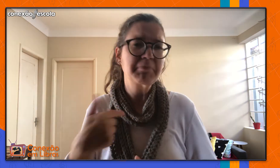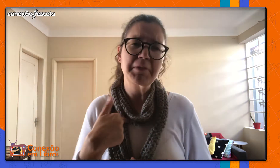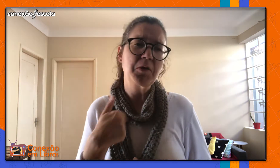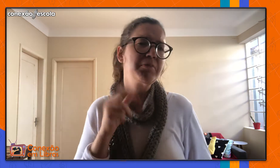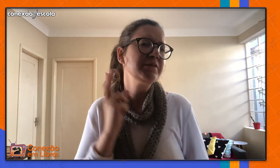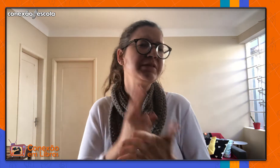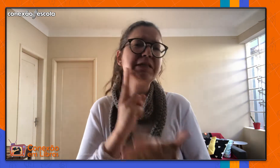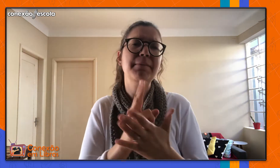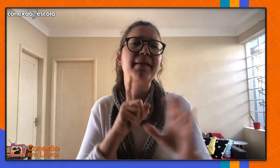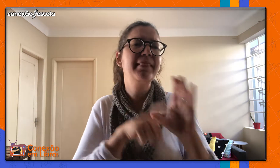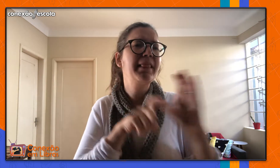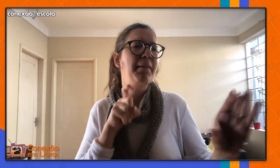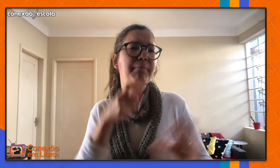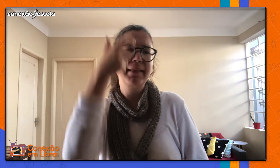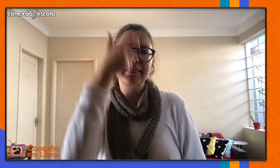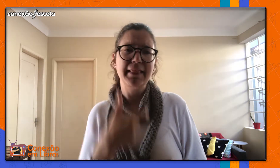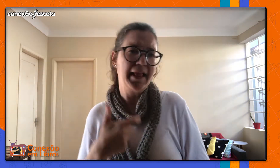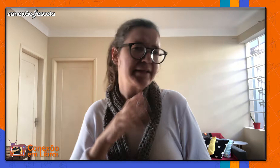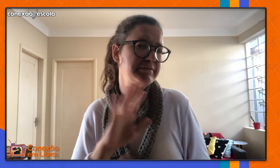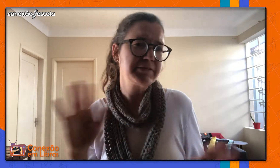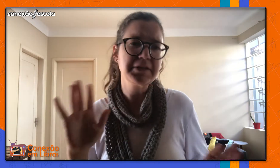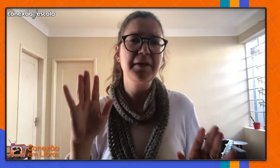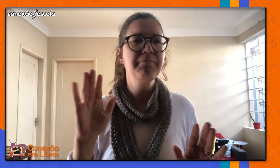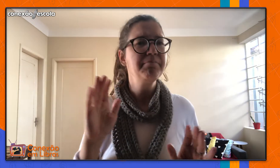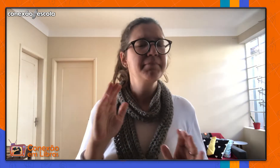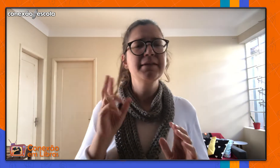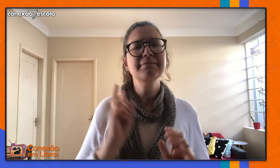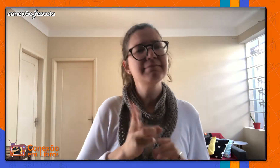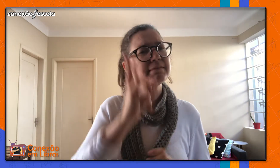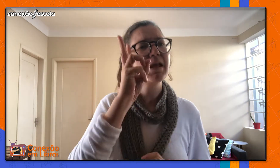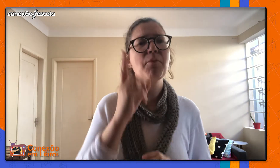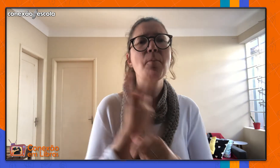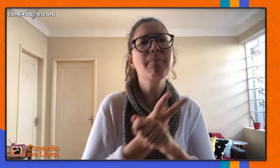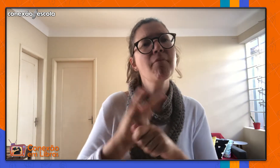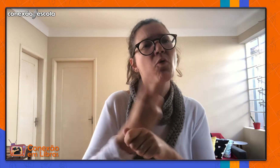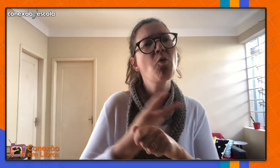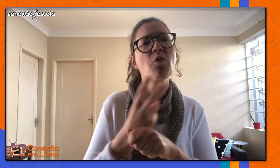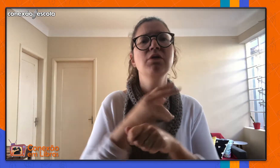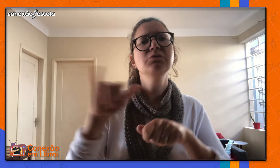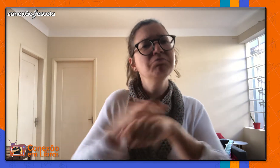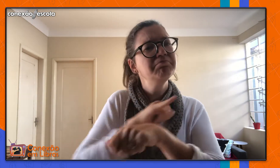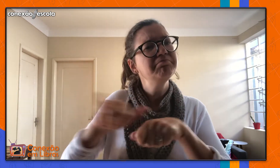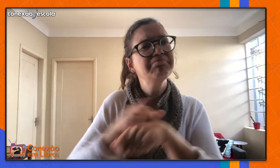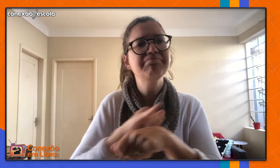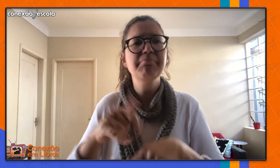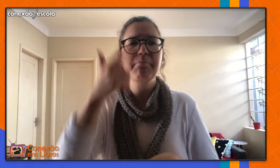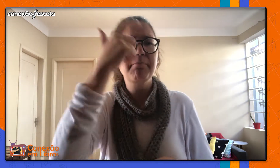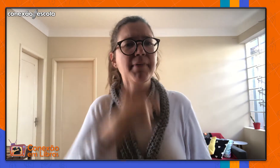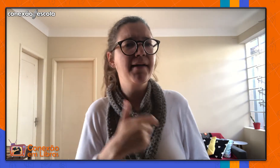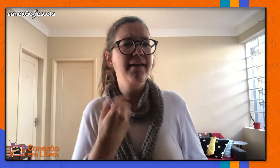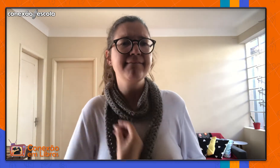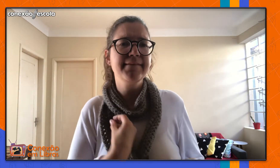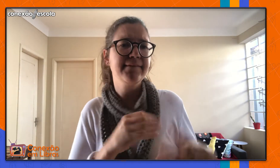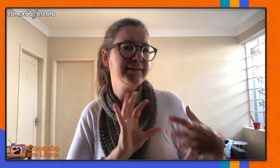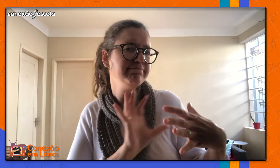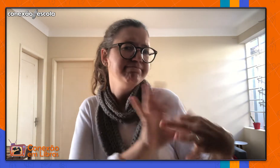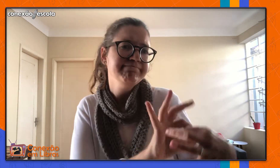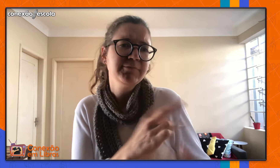com as duas crianças surdas, eu sempre tentei trabalhar essa independência delas. Sempre procurei estratégias para